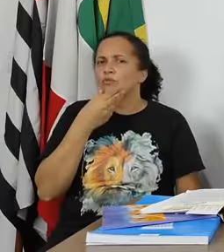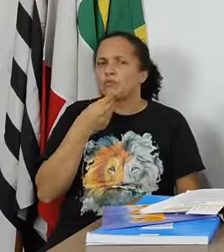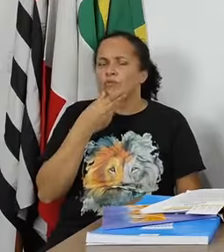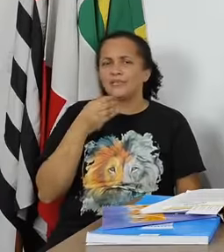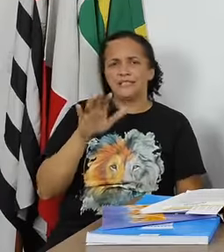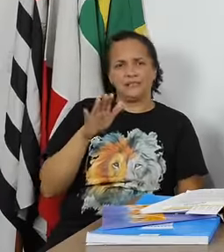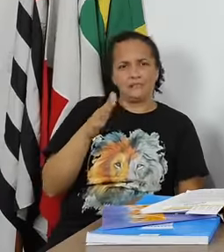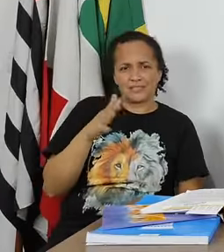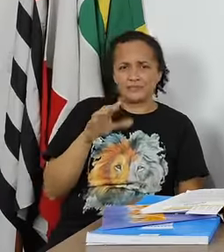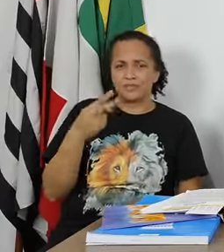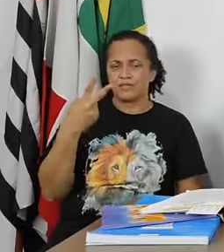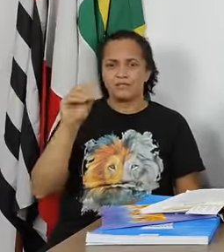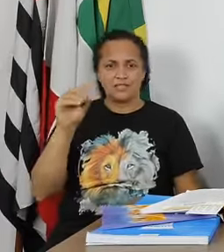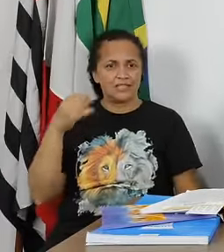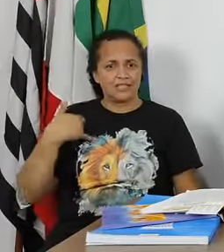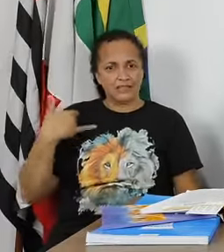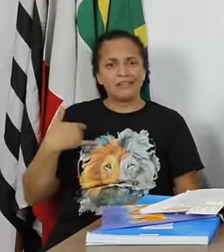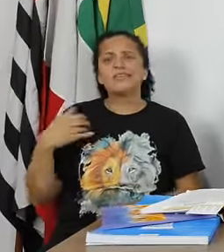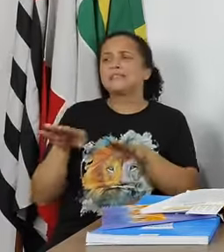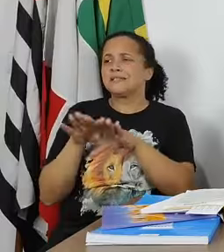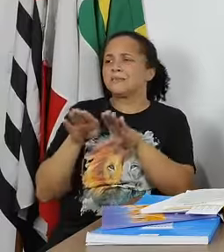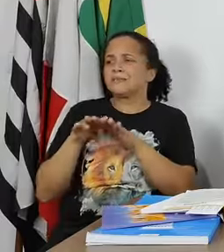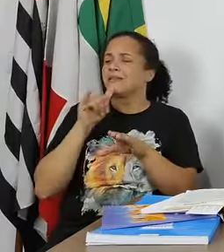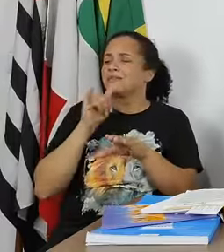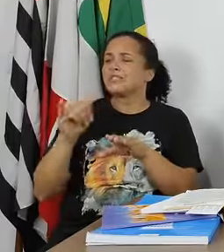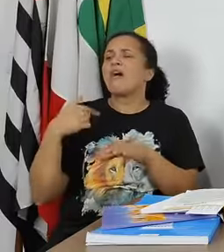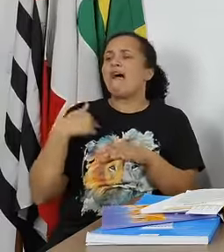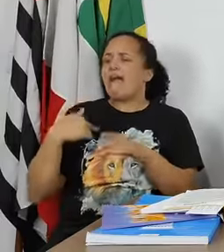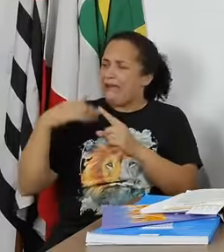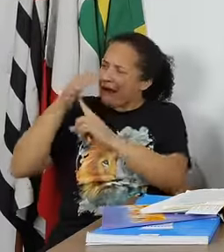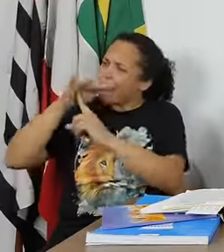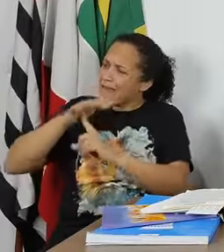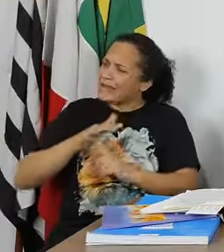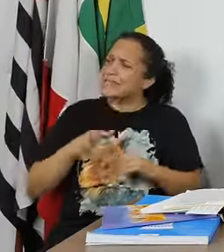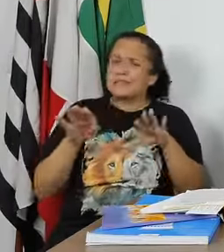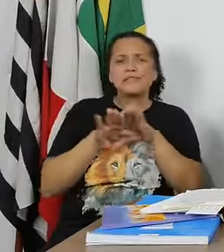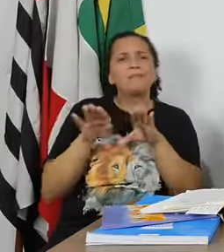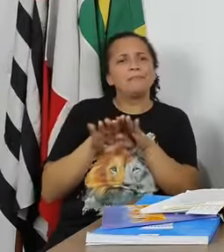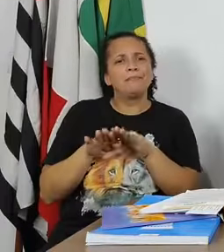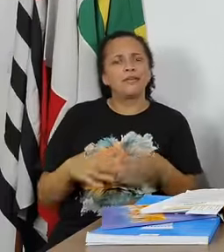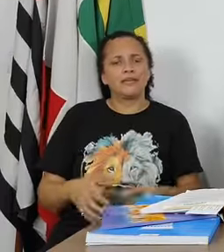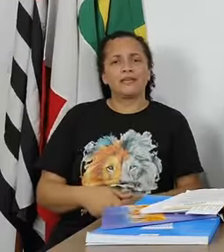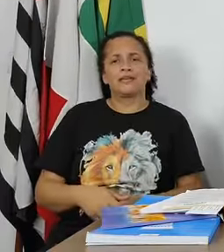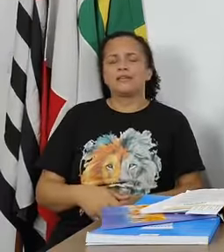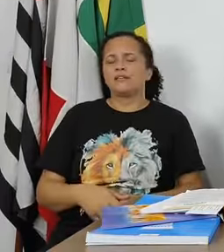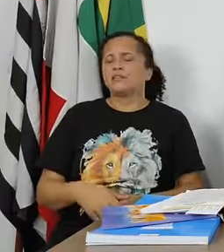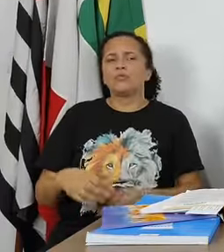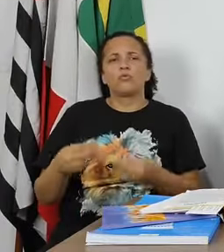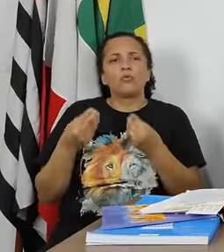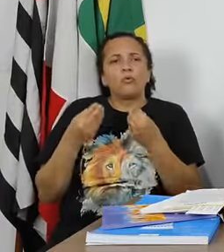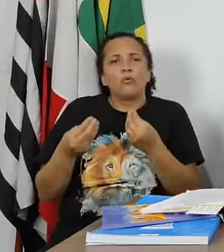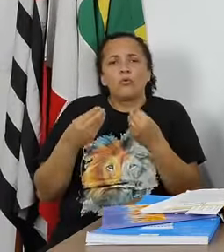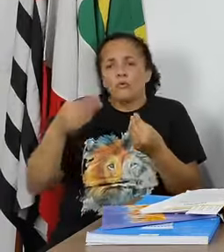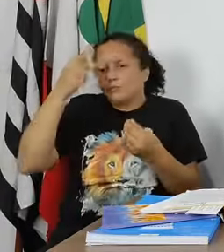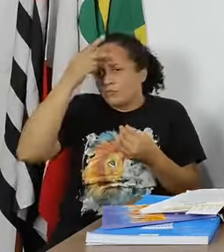tinha depressão. No Senhor, como a sociedade tem sido atacada, como os seres humanos têm sido atacados na mente,